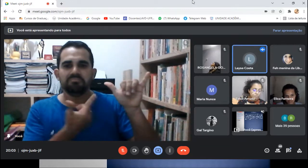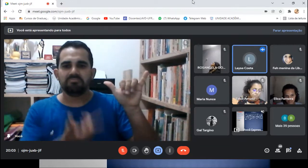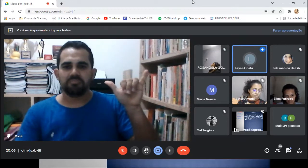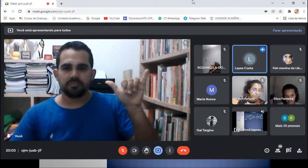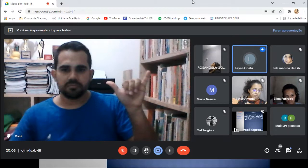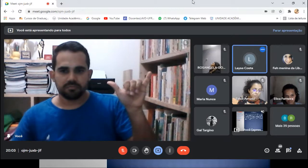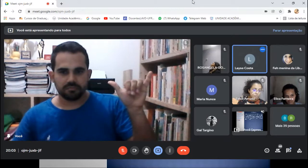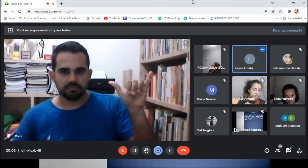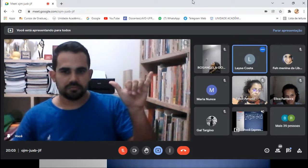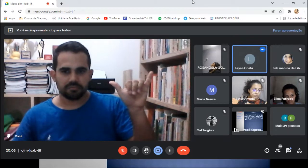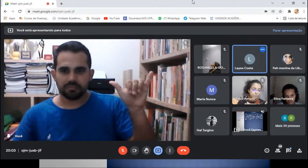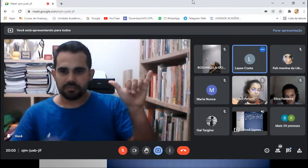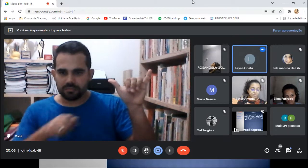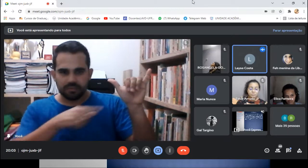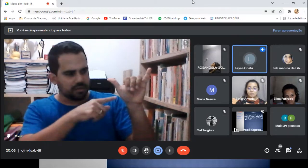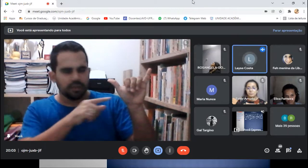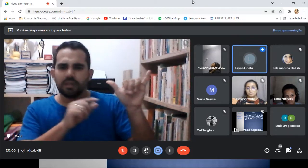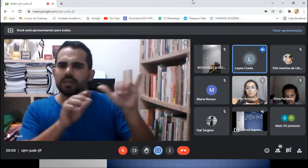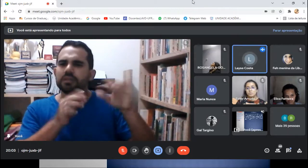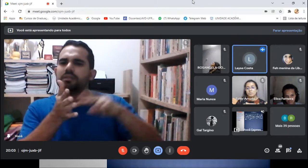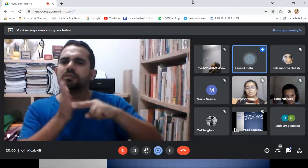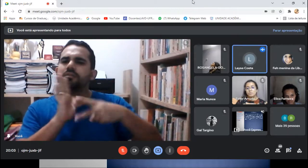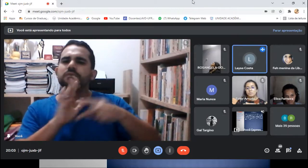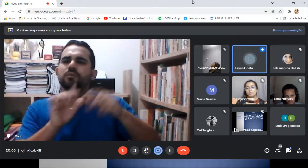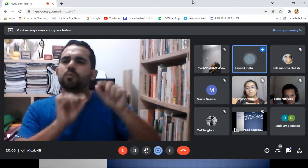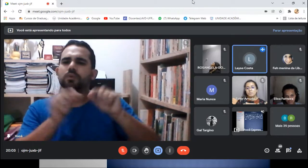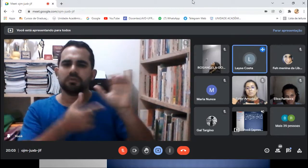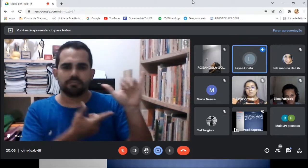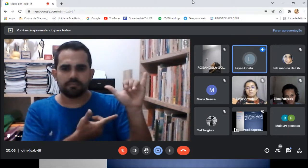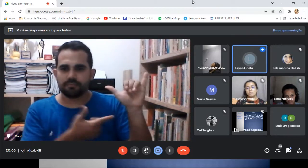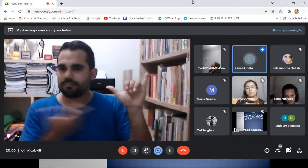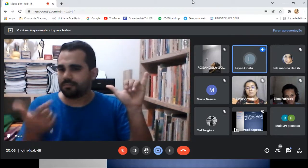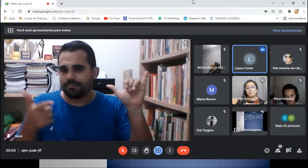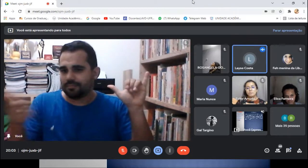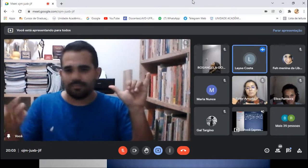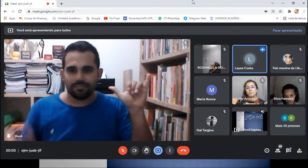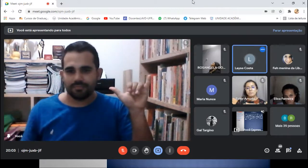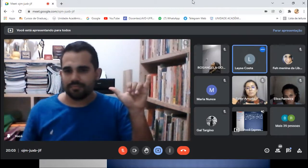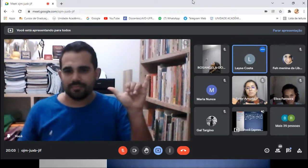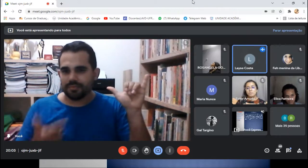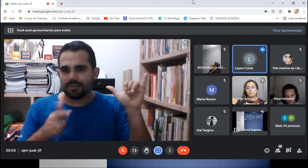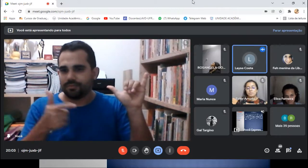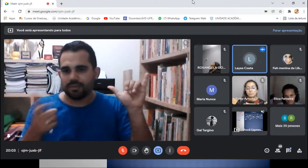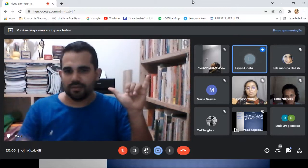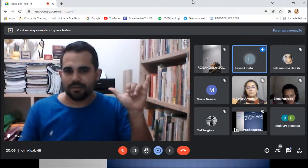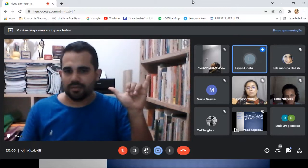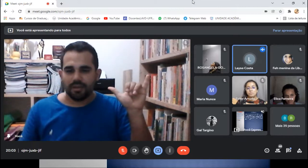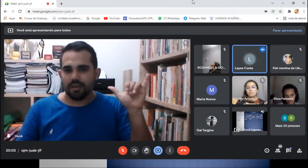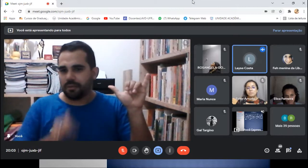Y. O Y isoladamente, o que é que significa? nada, não tem um